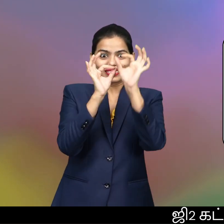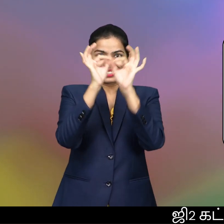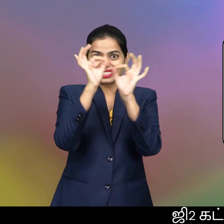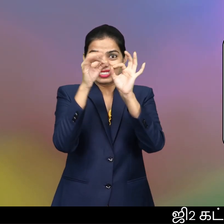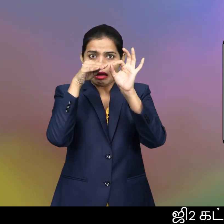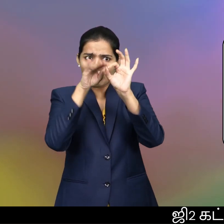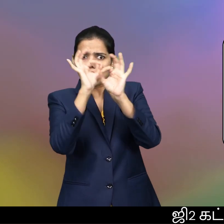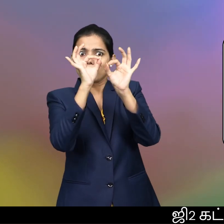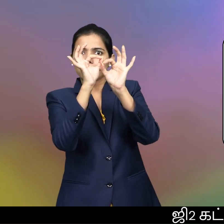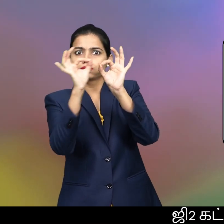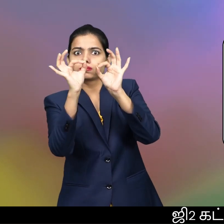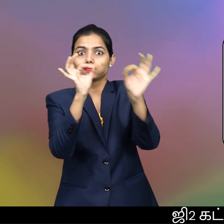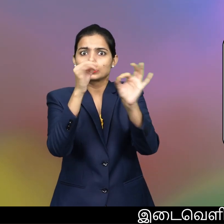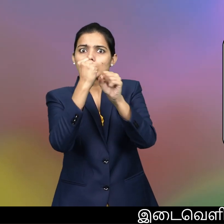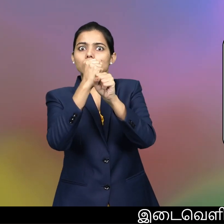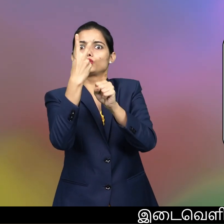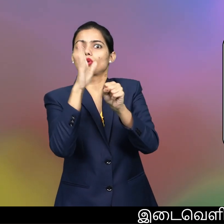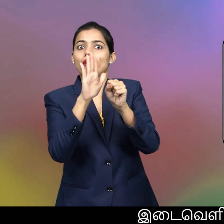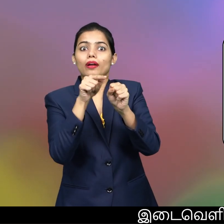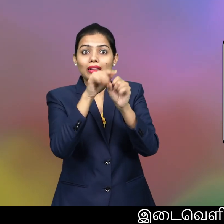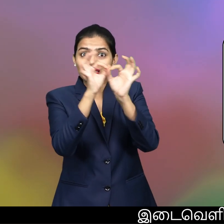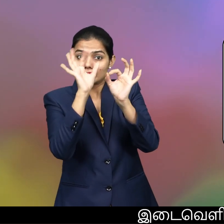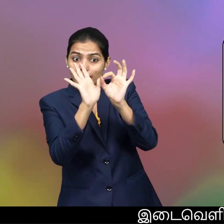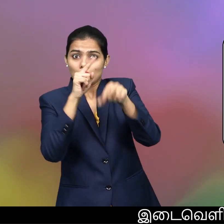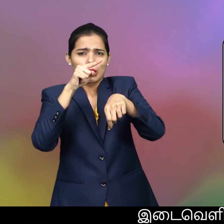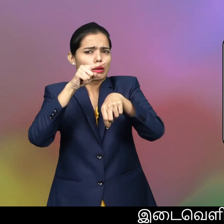G2 கட்டம் அல்லது இடைவெளி 2 கட்டம் என்பது